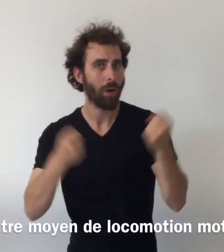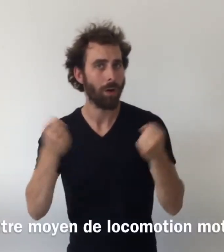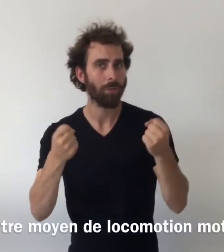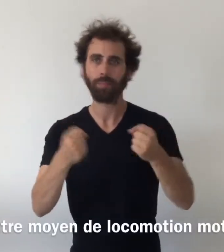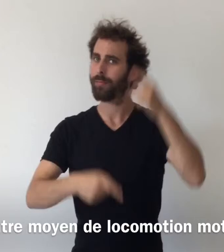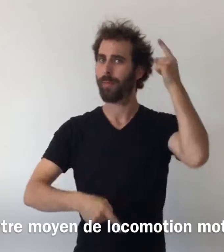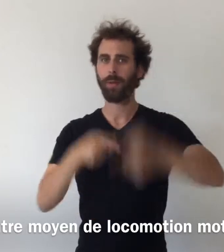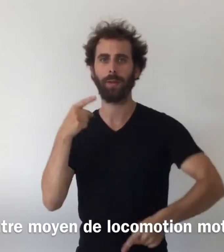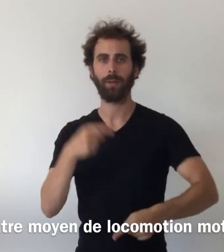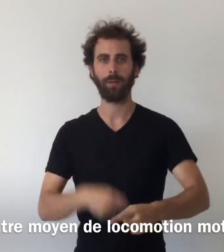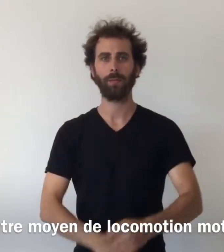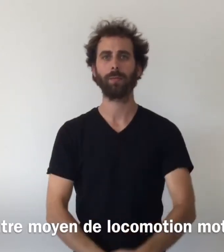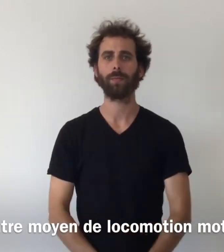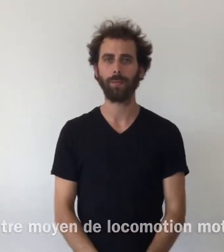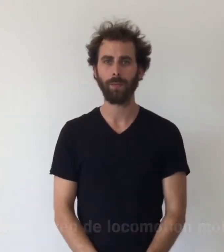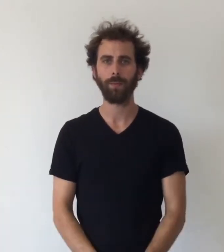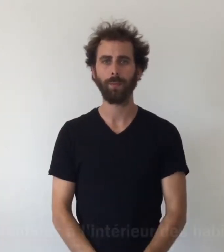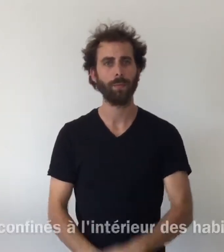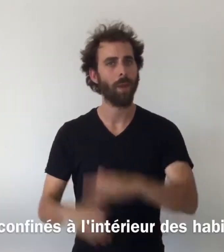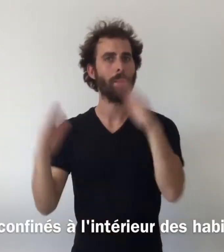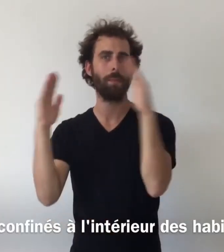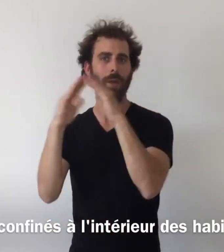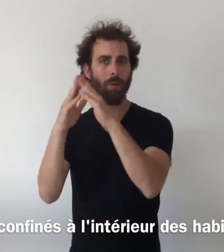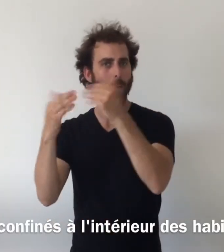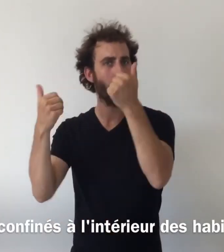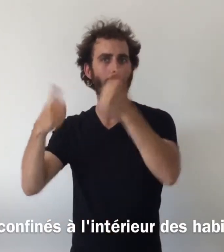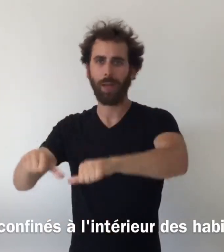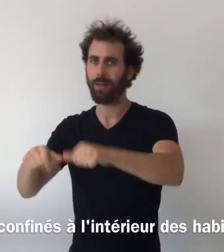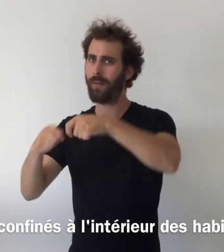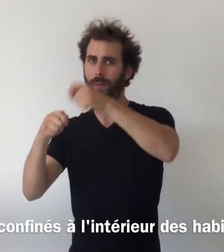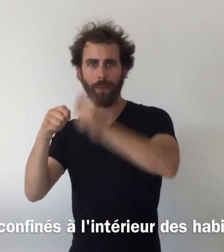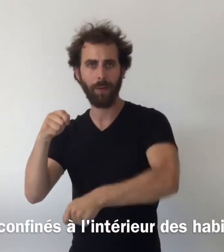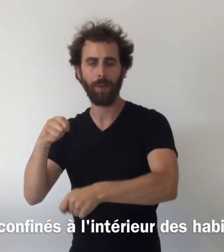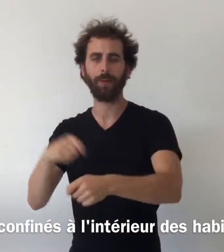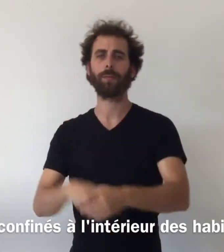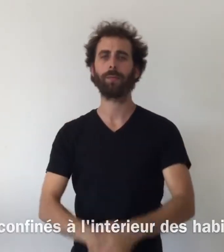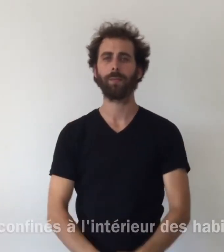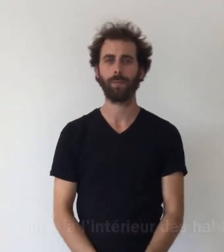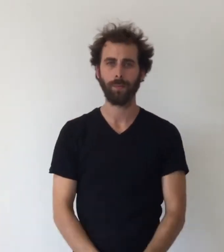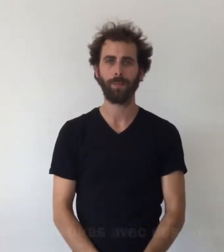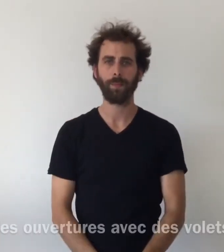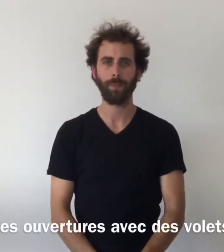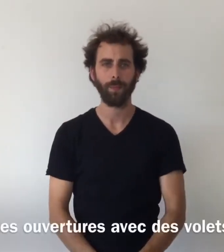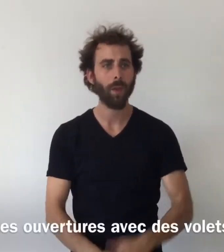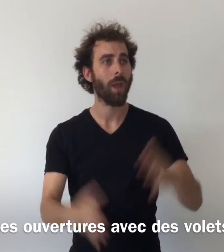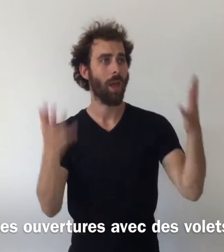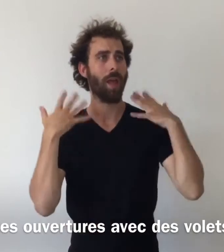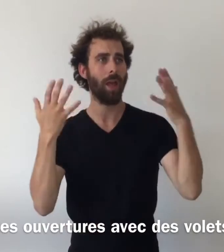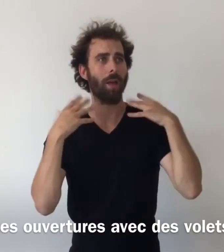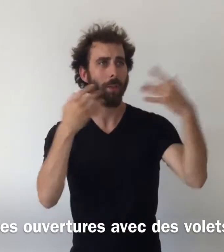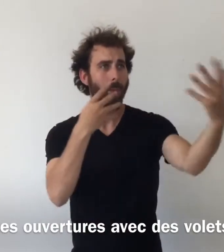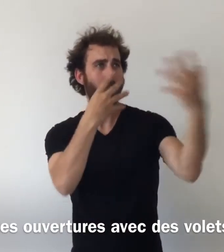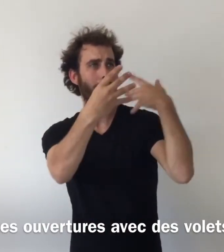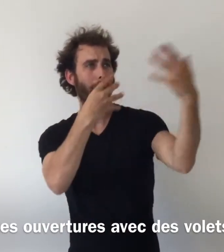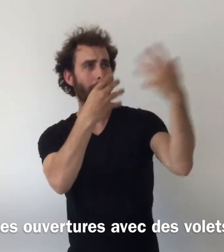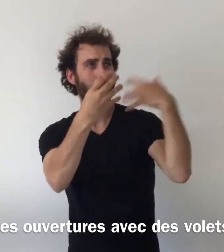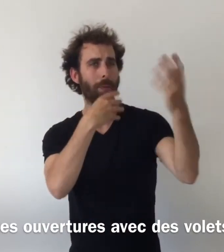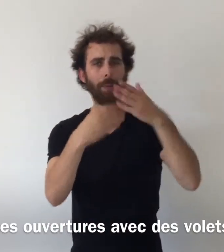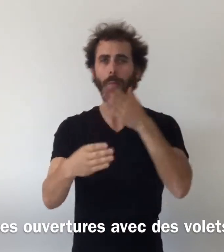ou avec tout autre moyen de locomotion motorisé. Restez confiné à l'intérieur du domicile. Occultez les ouvertures avec